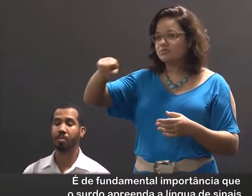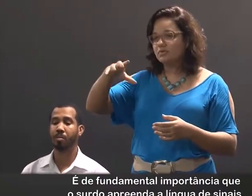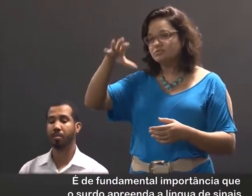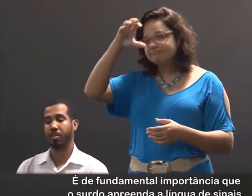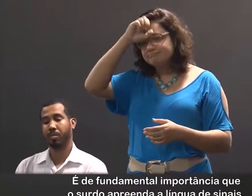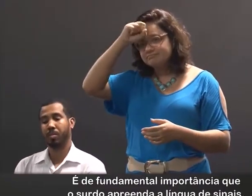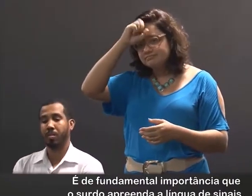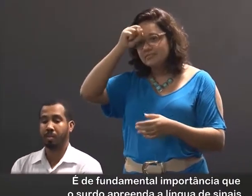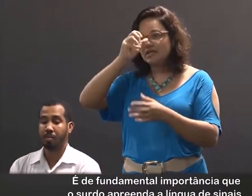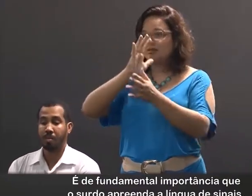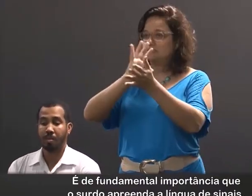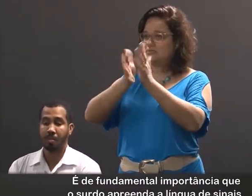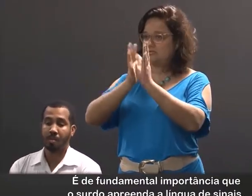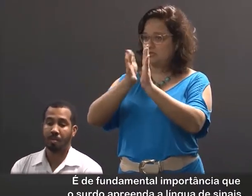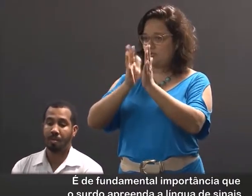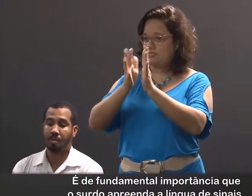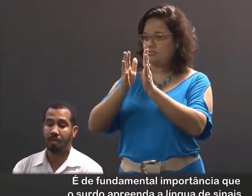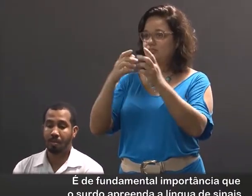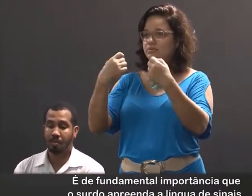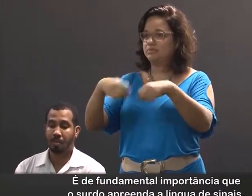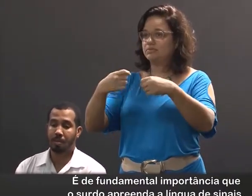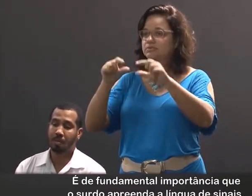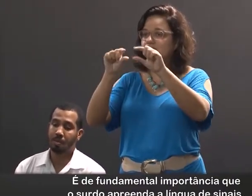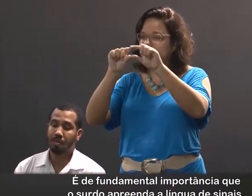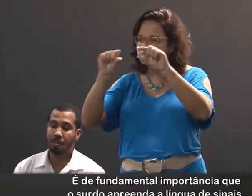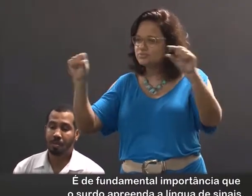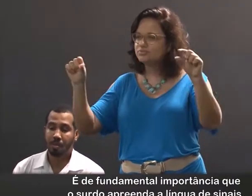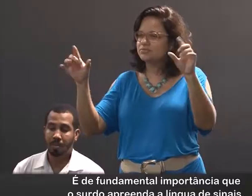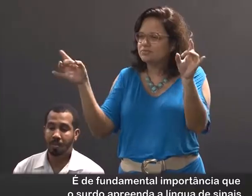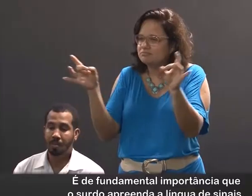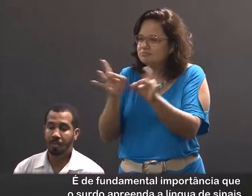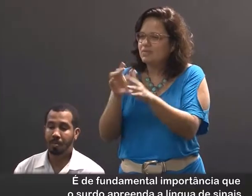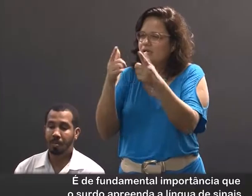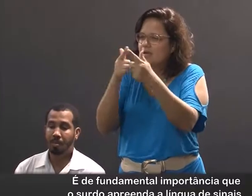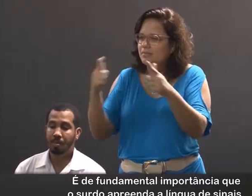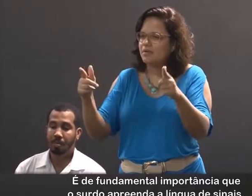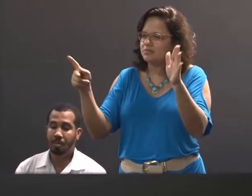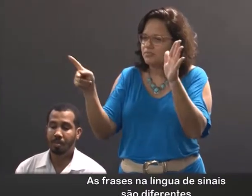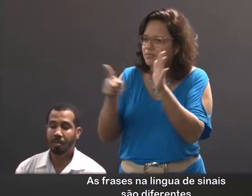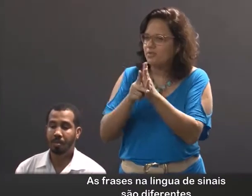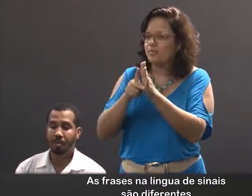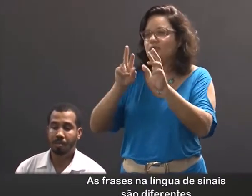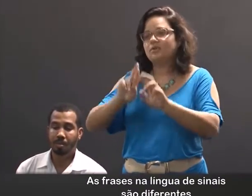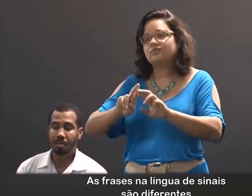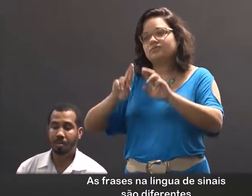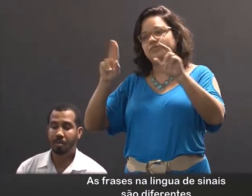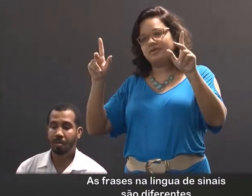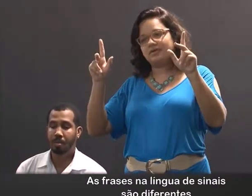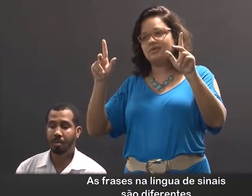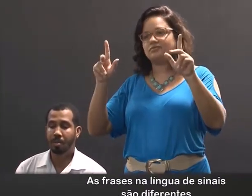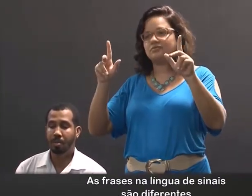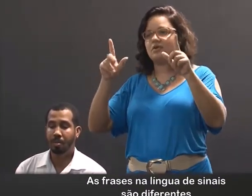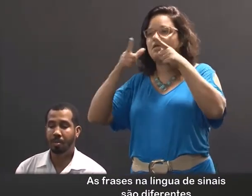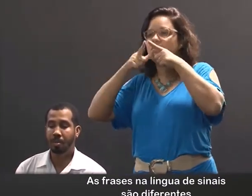é de fundamental importância que o surdo apreenda a língua de sinais. As frases na